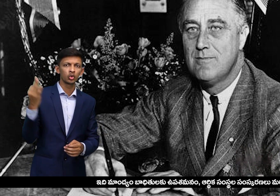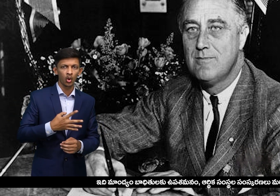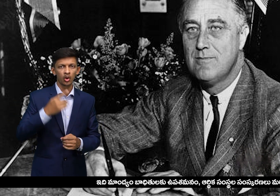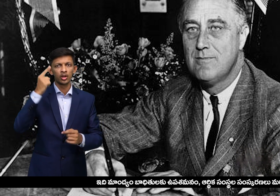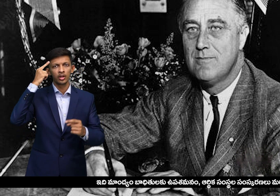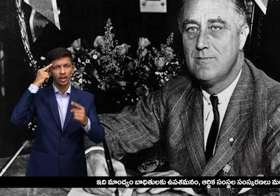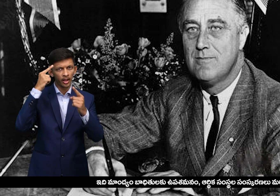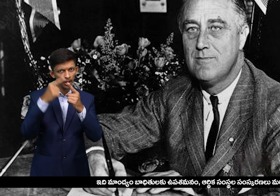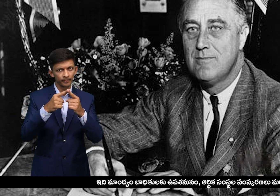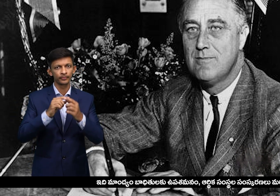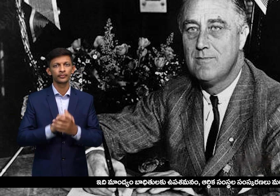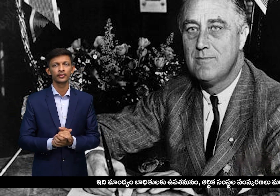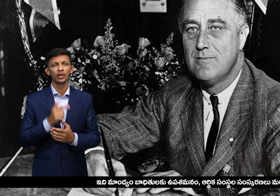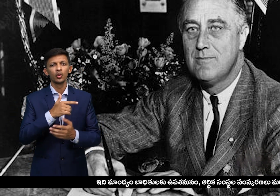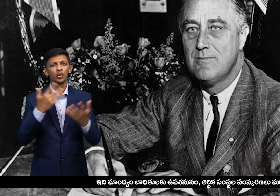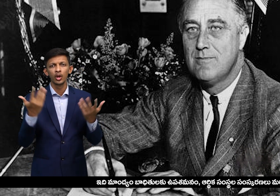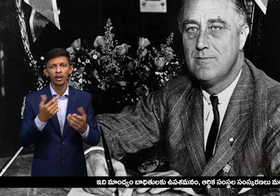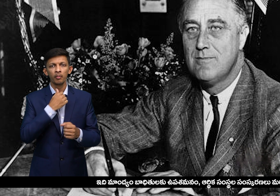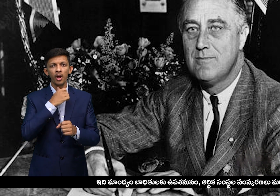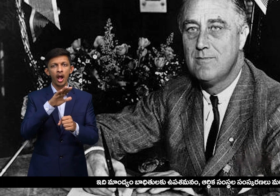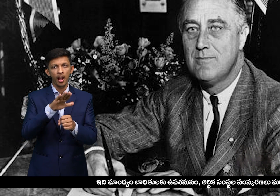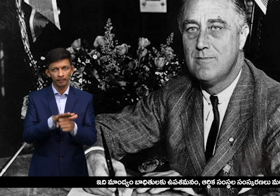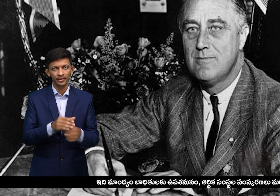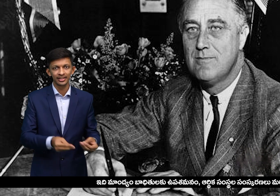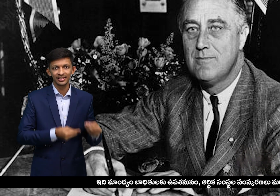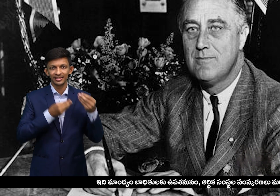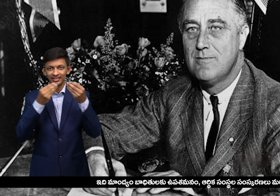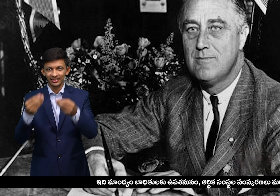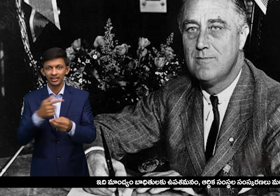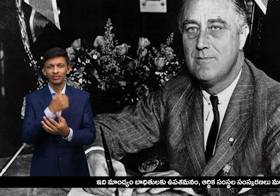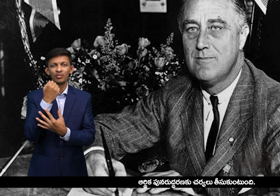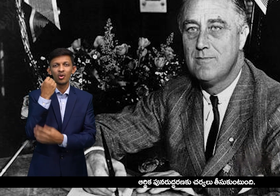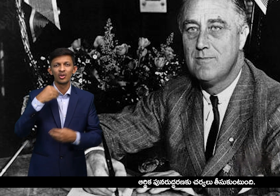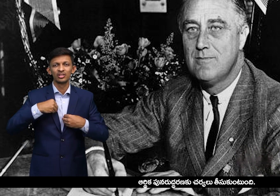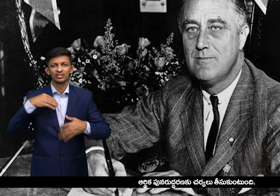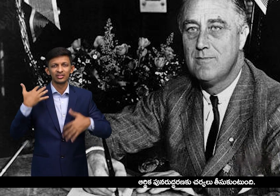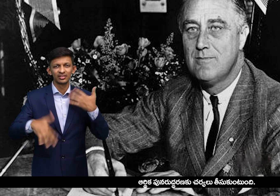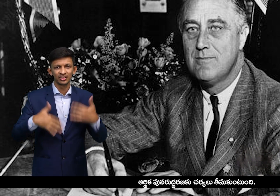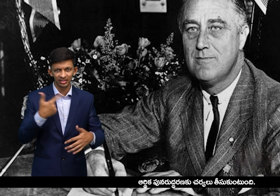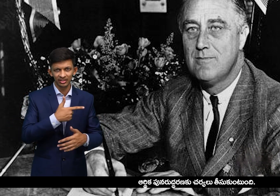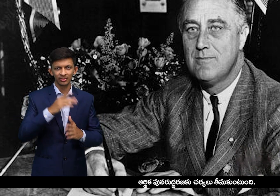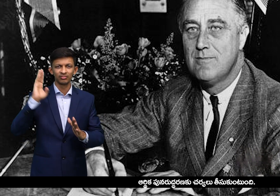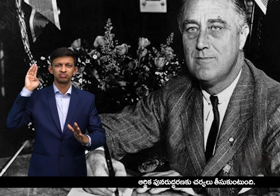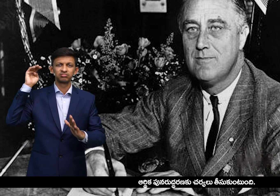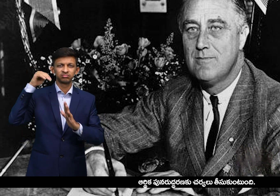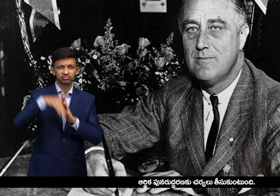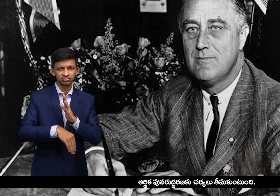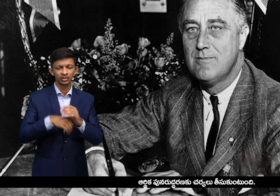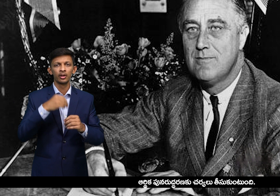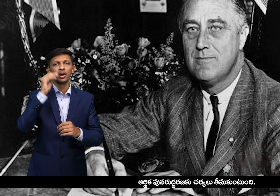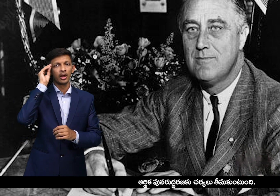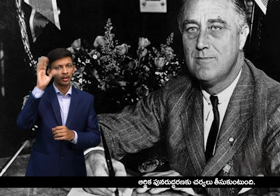ఇది మాంద్యం బాధితులకు ఉపశమనం, ఆర్థిక సంస్థల సంస్కరణలు మరియు ఆర్థిక పునరుద్ధరణకు